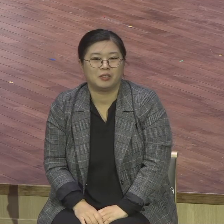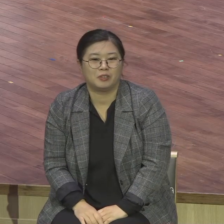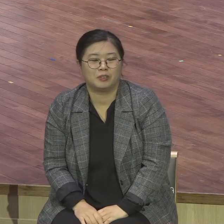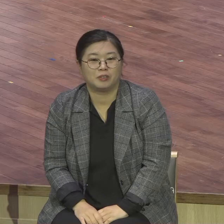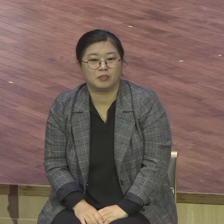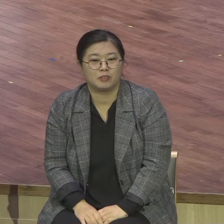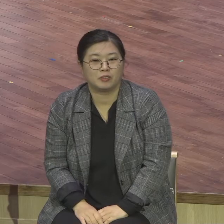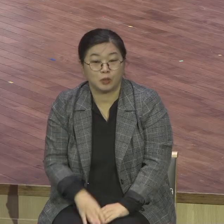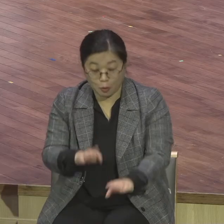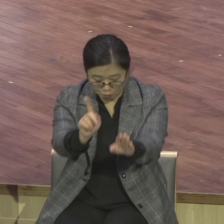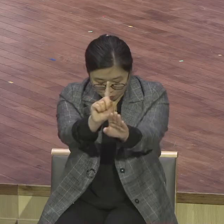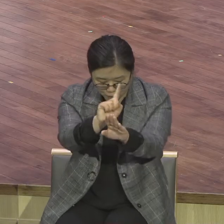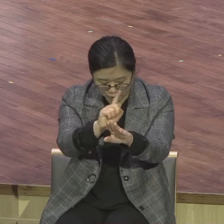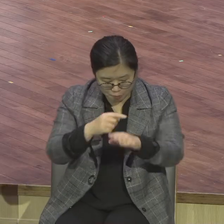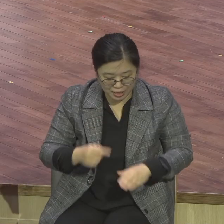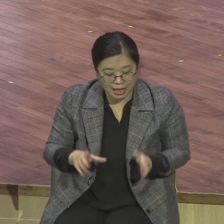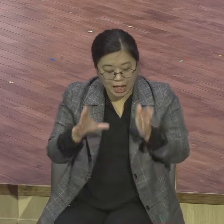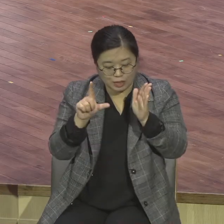정도로